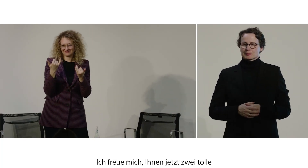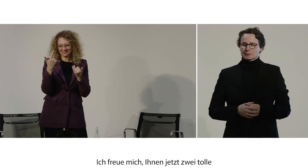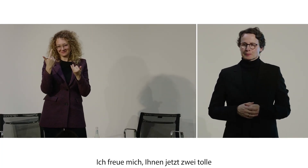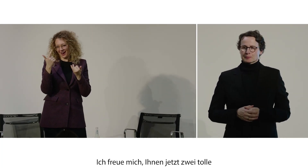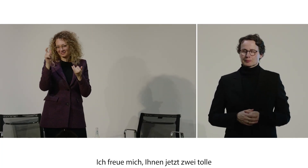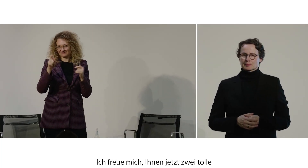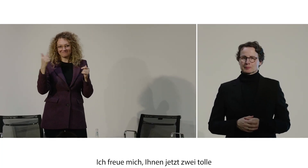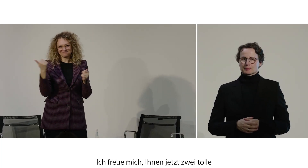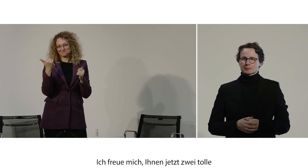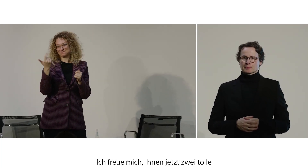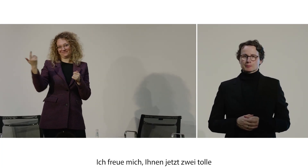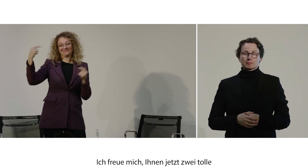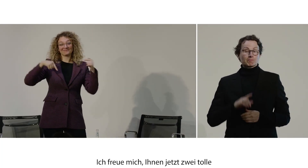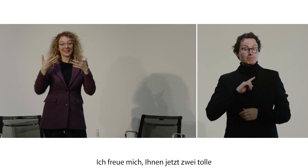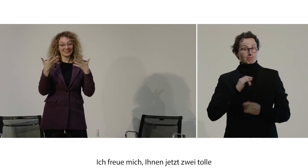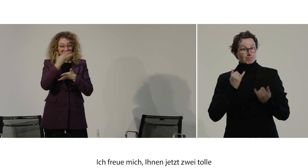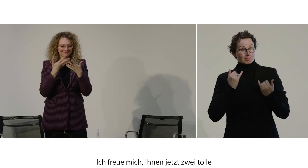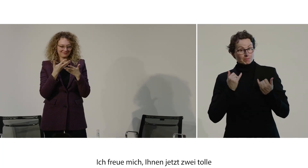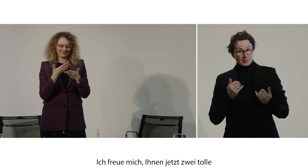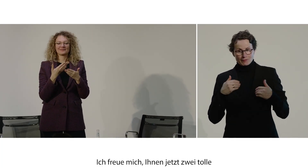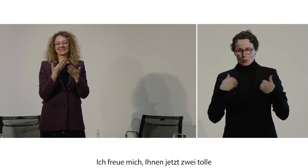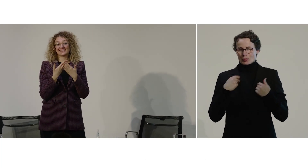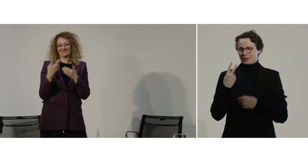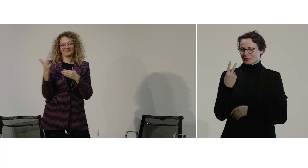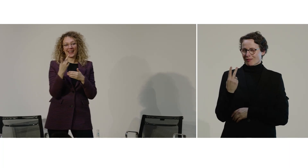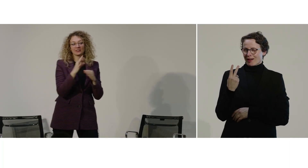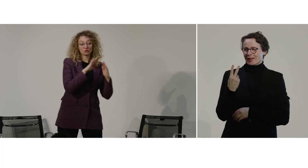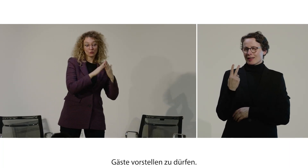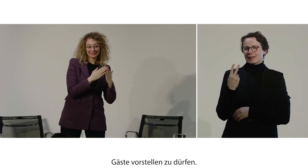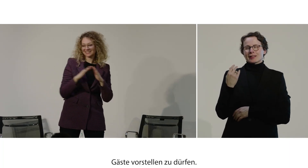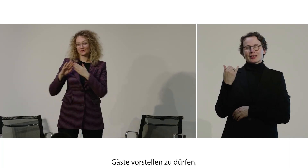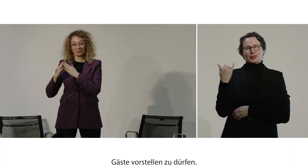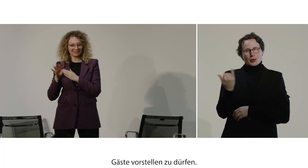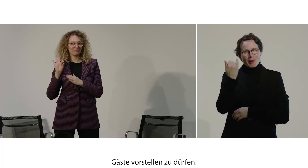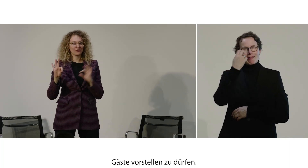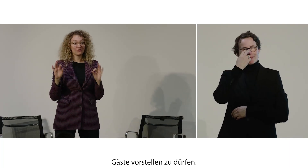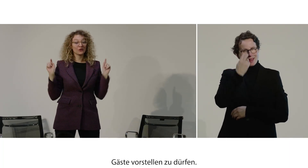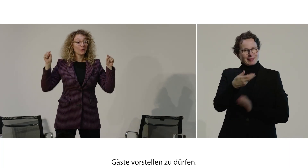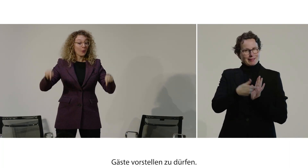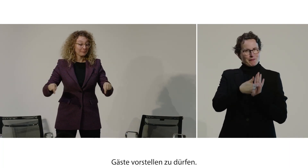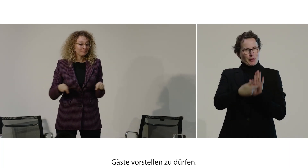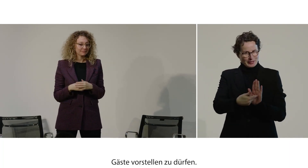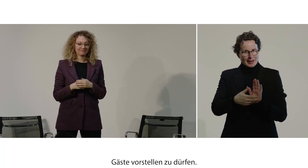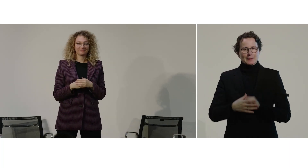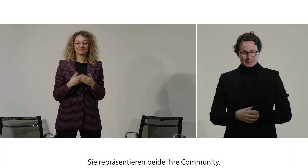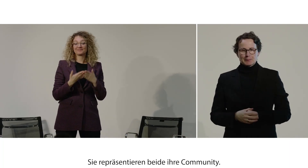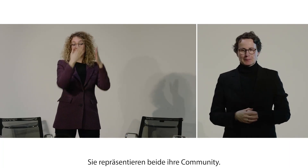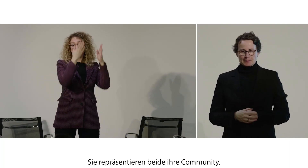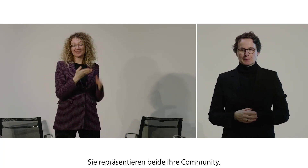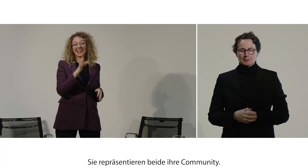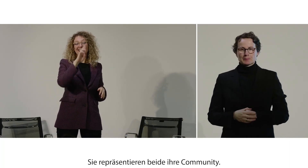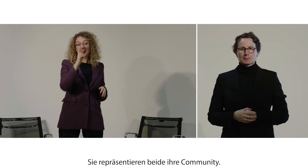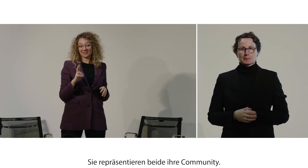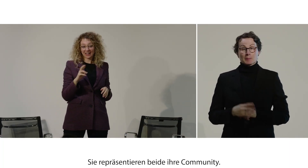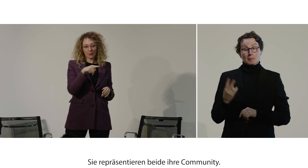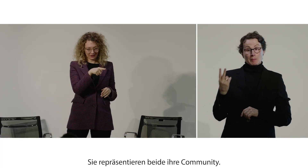Ich freue mich Ihnen jetzt, zwei tolle Gäste vorstellen zu dürfen. Sie